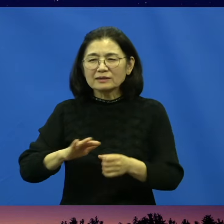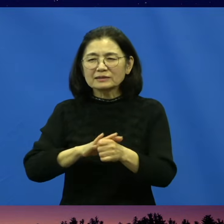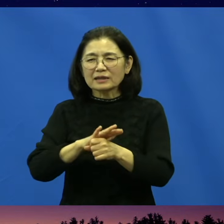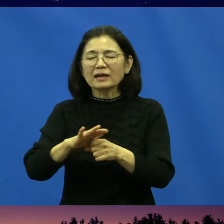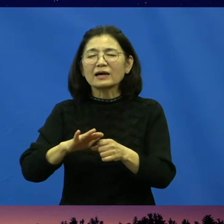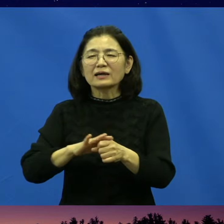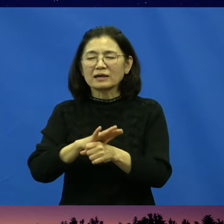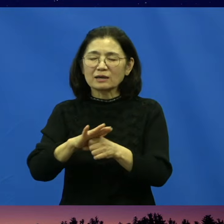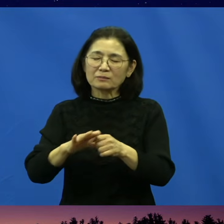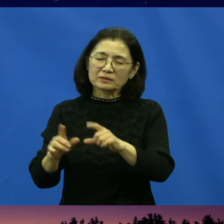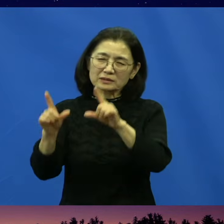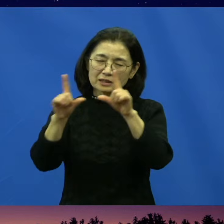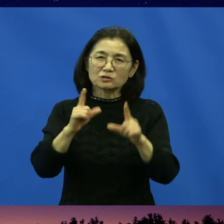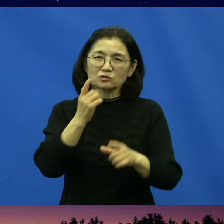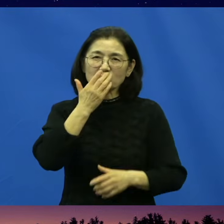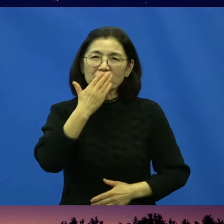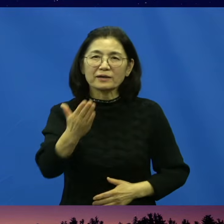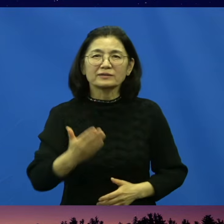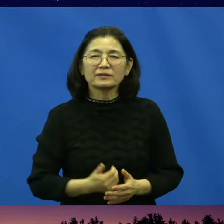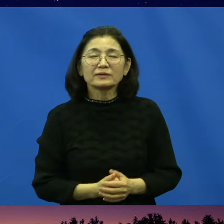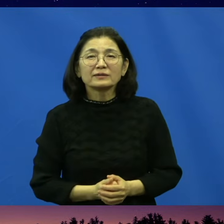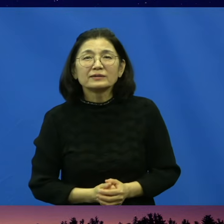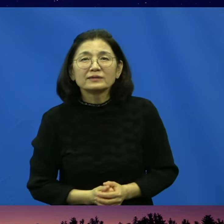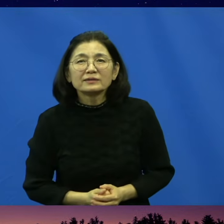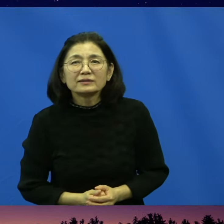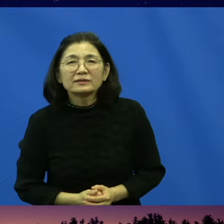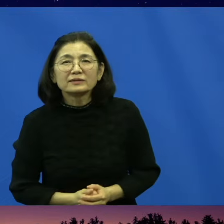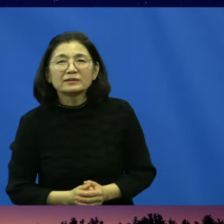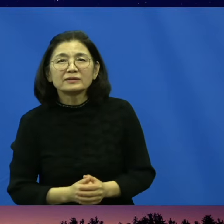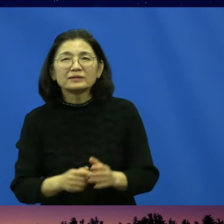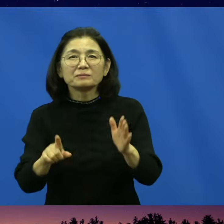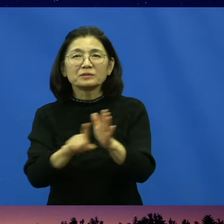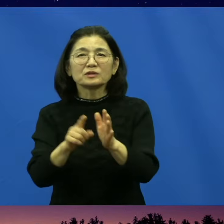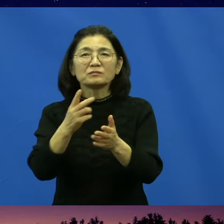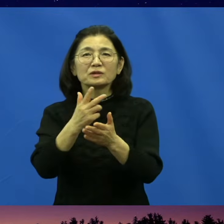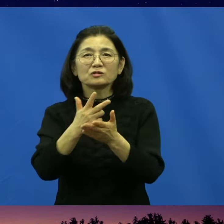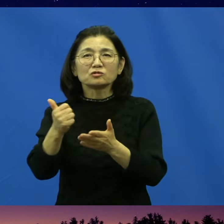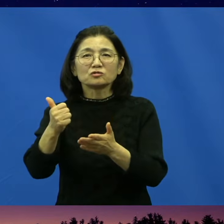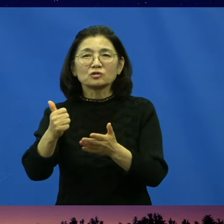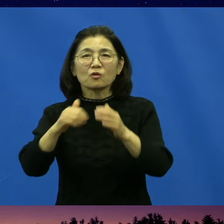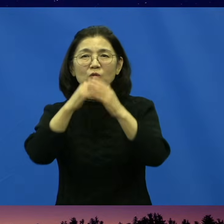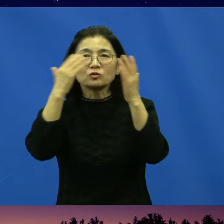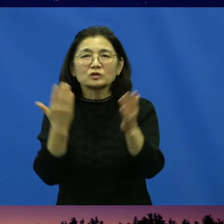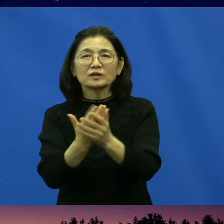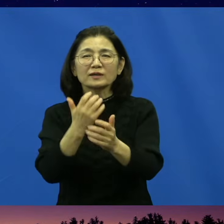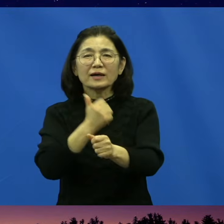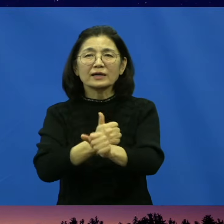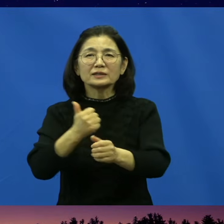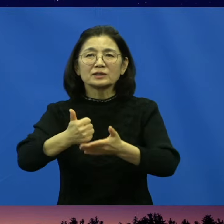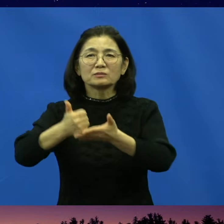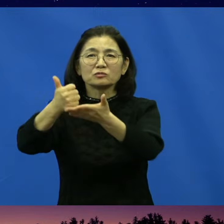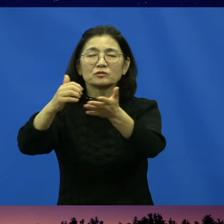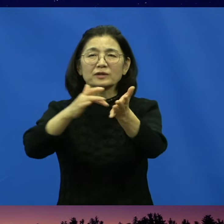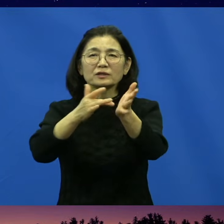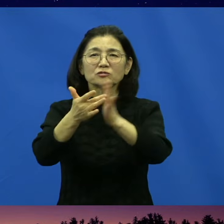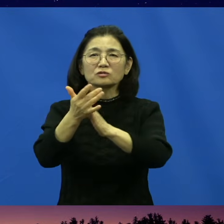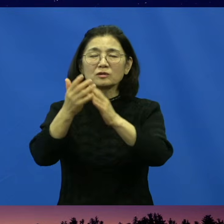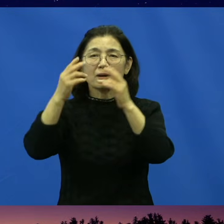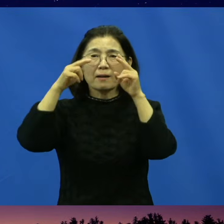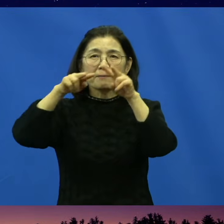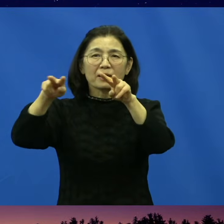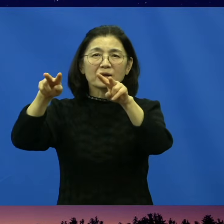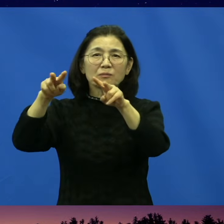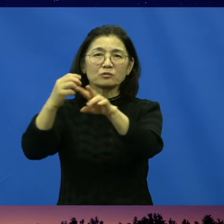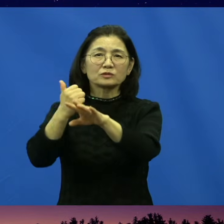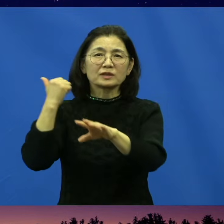히브리서 12장 2절 말씀을 읽어보겠습니다. 시작. 믿음의 주요 또 온전하게 하시는 이인 예수를 바라보자.